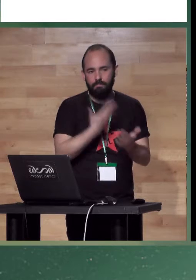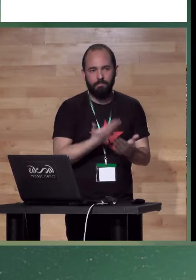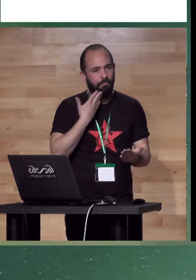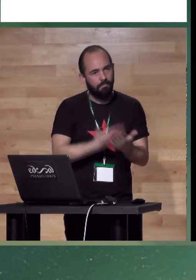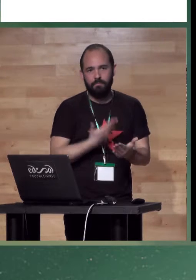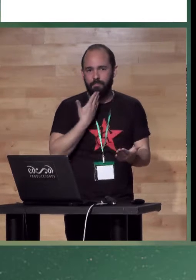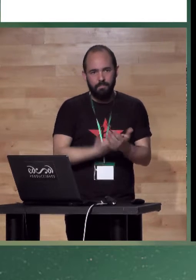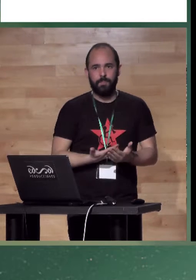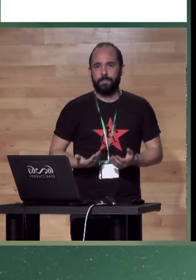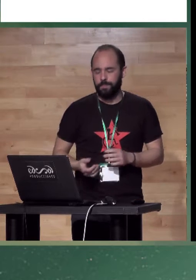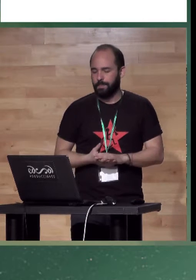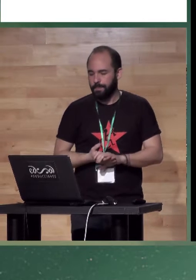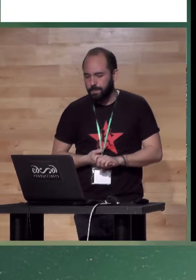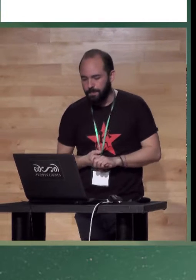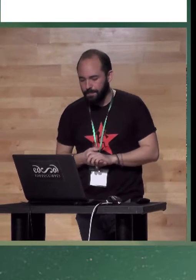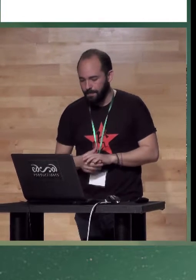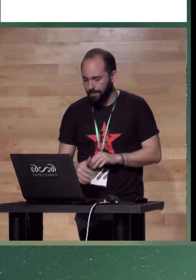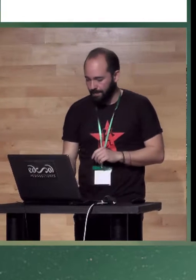Tanta información, al final aburre.